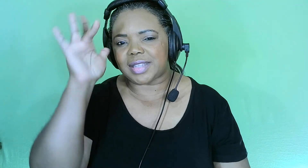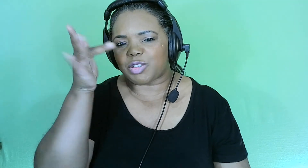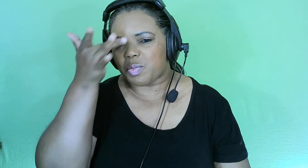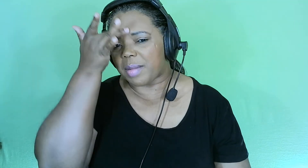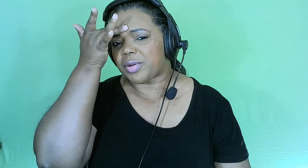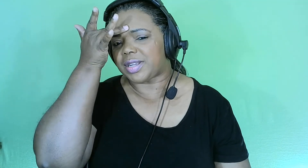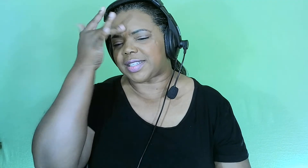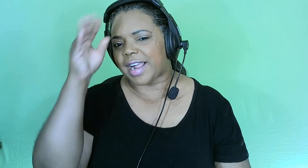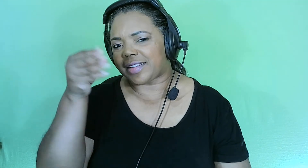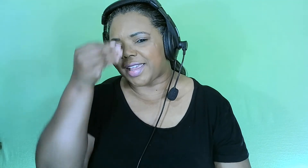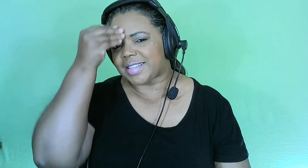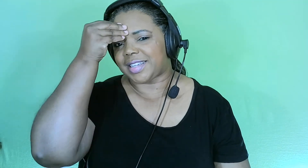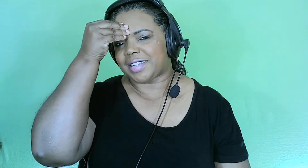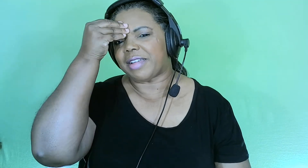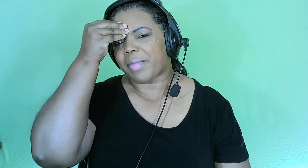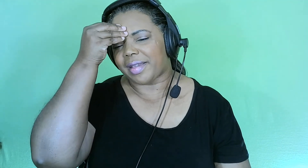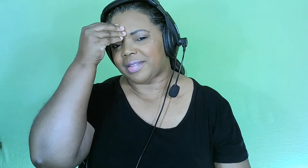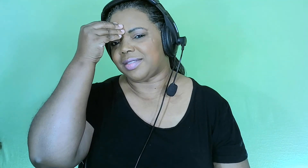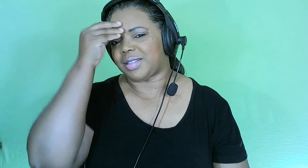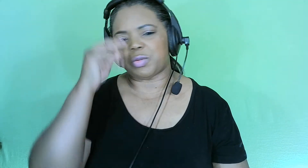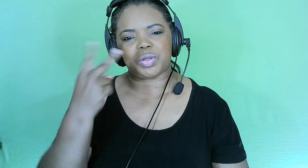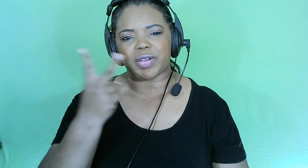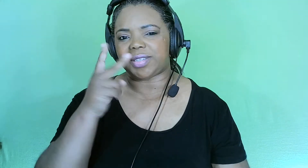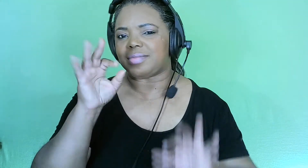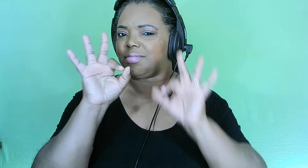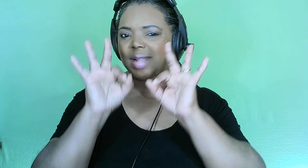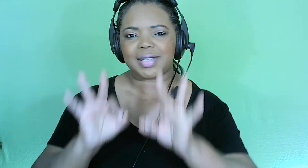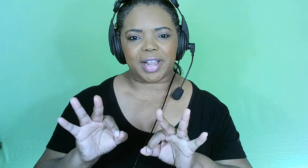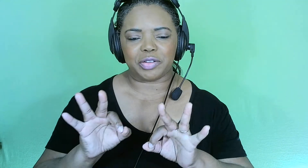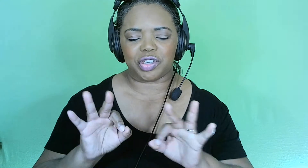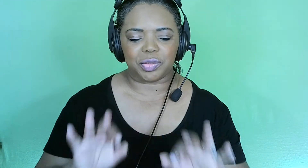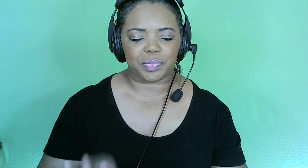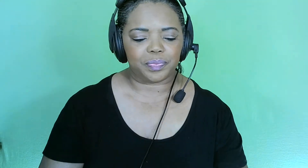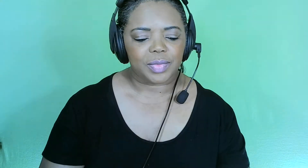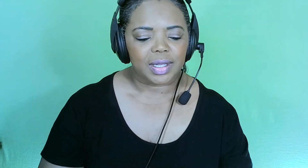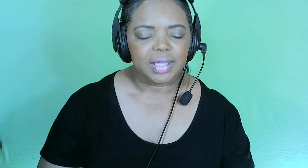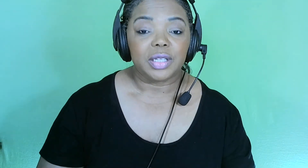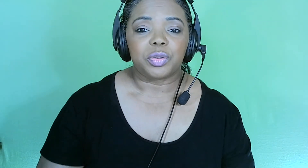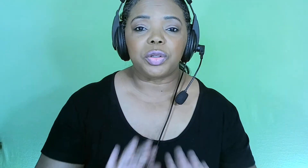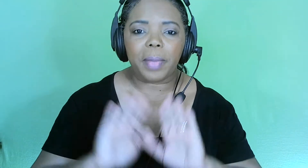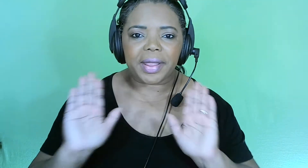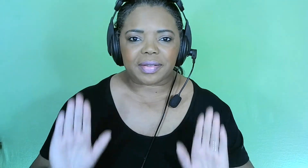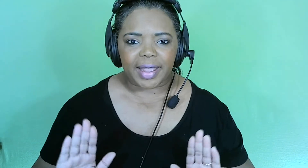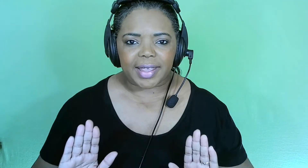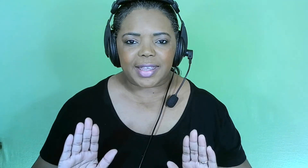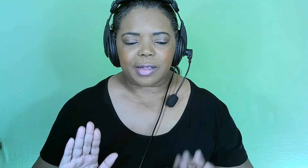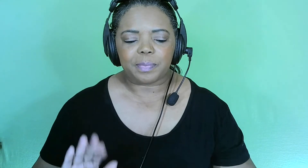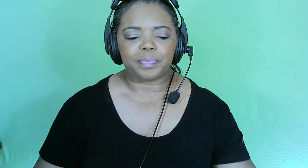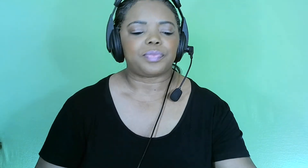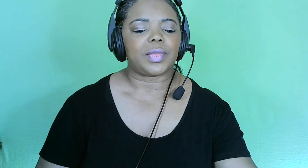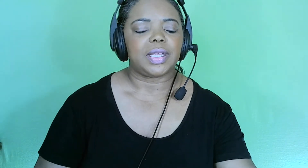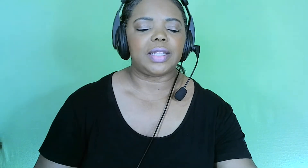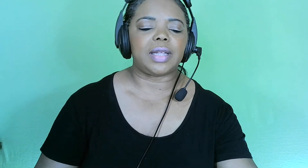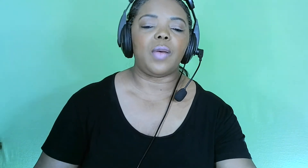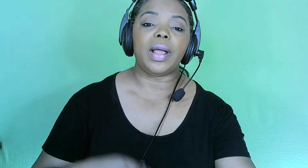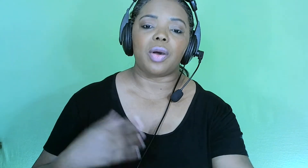de memorizar e tem esse aqui também. São os dois, tá certinho? Tudo bem até aí? Então